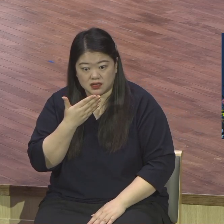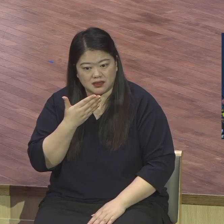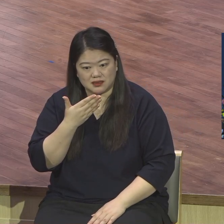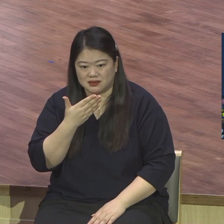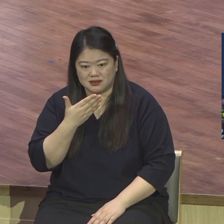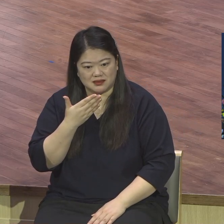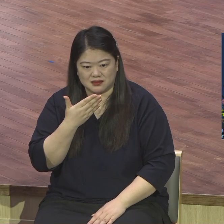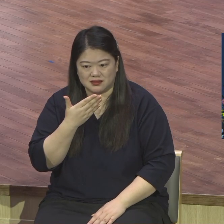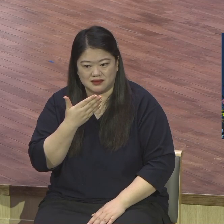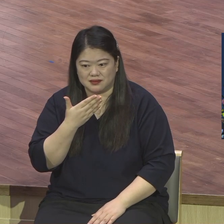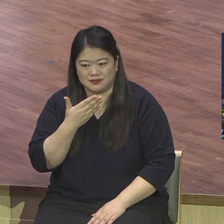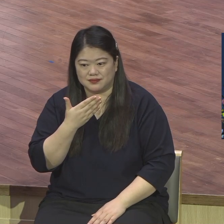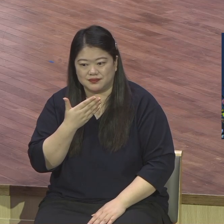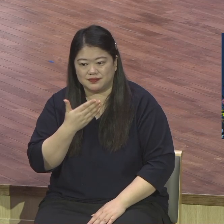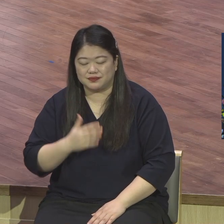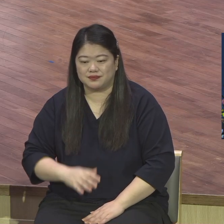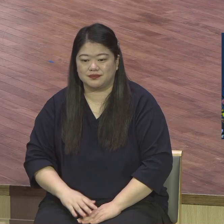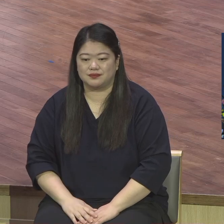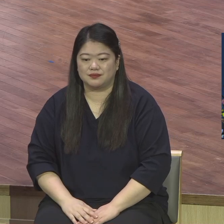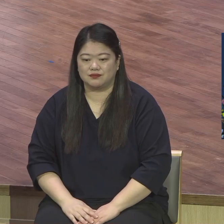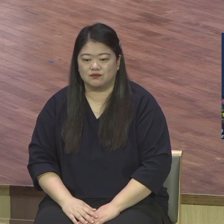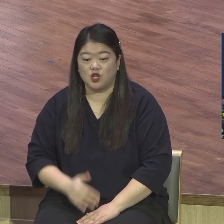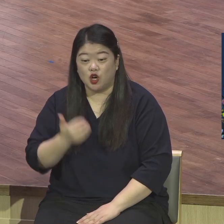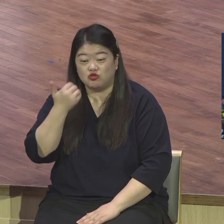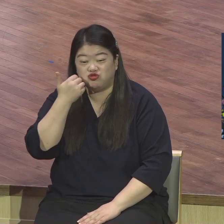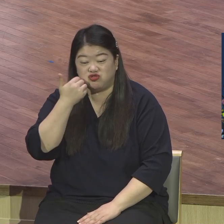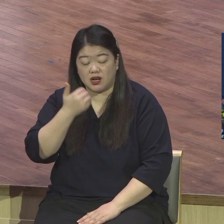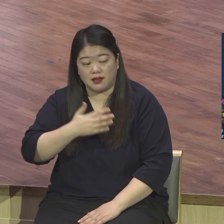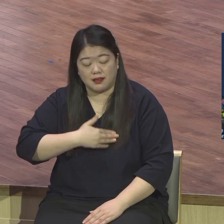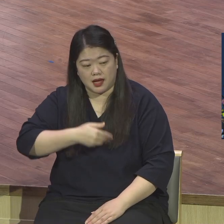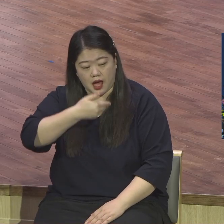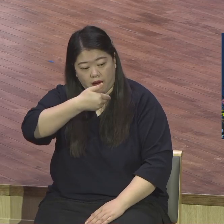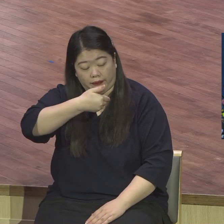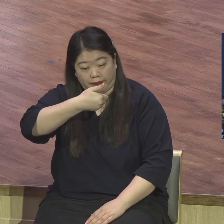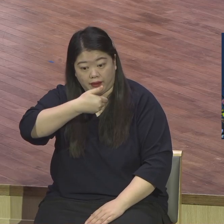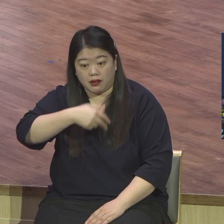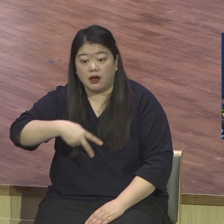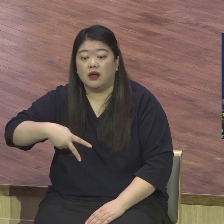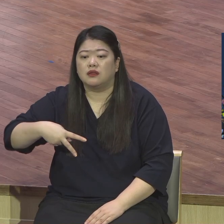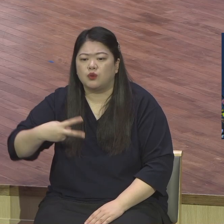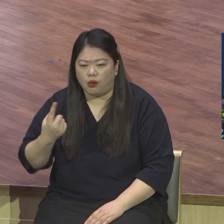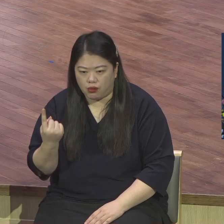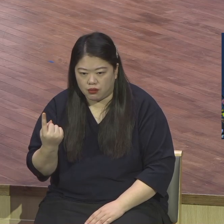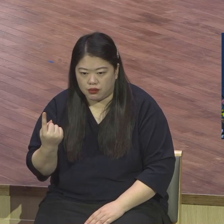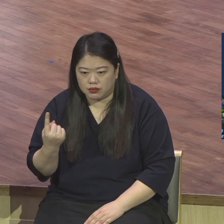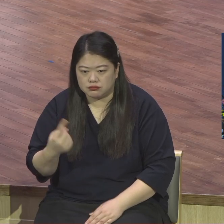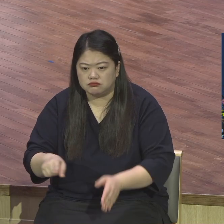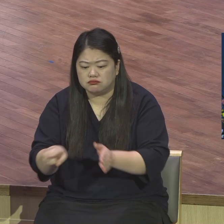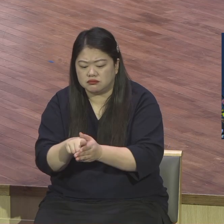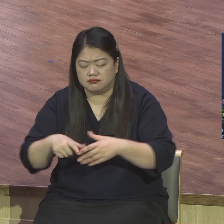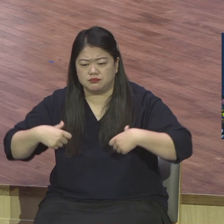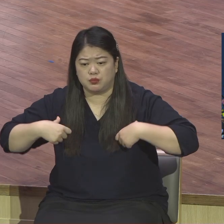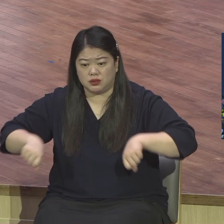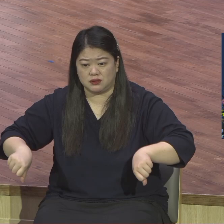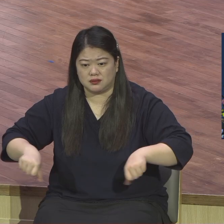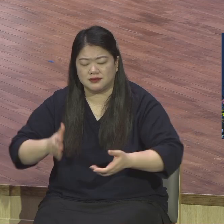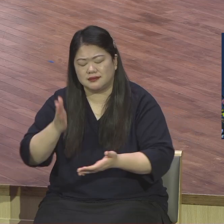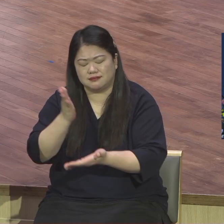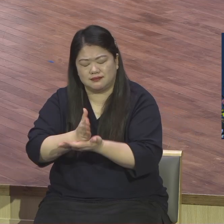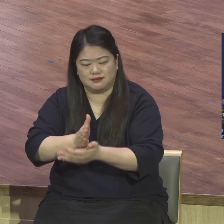여러분, 무시를 당해도, 업신여김을 당해도, 누가 뭐라 그래도